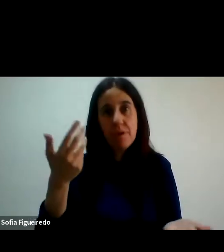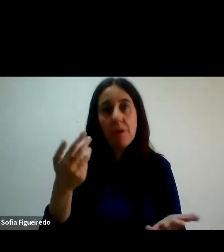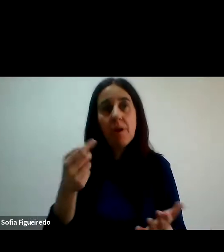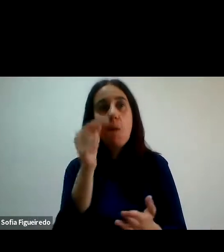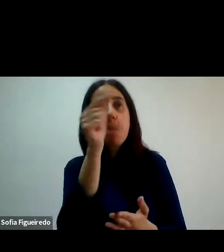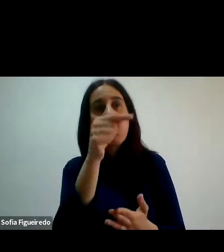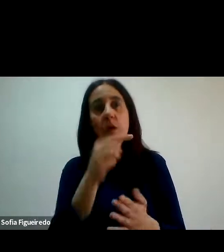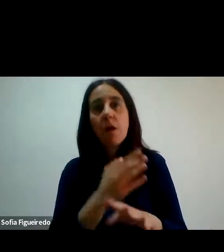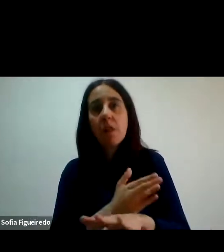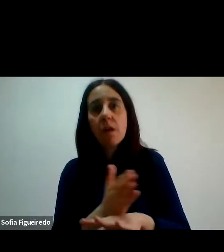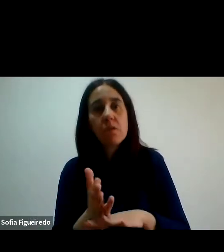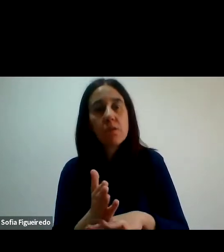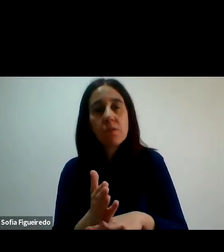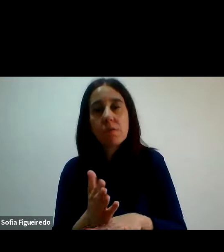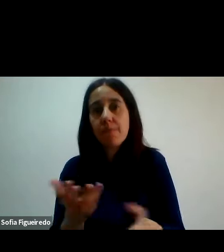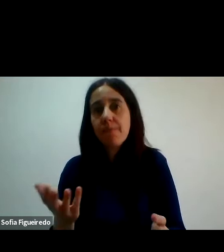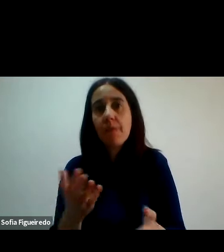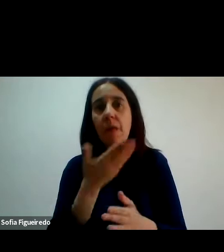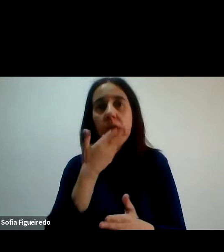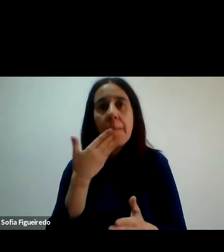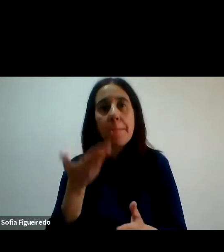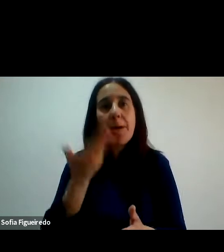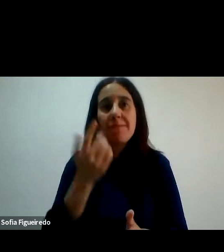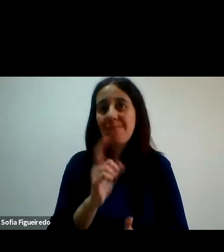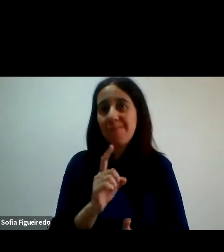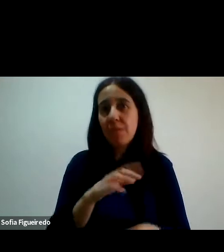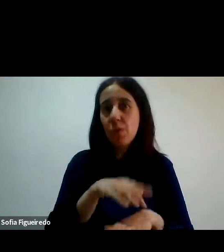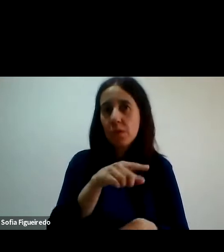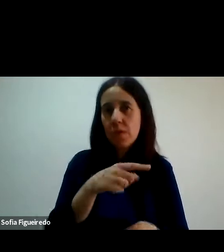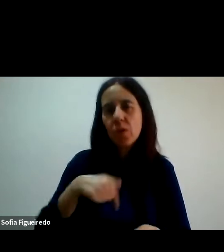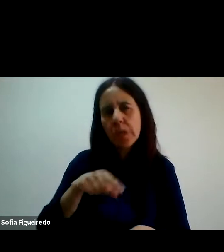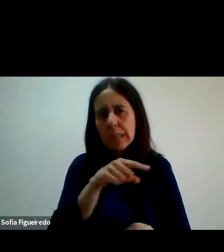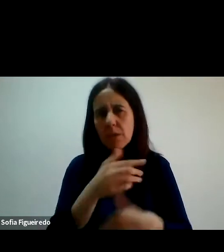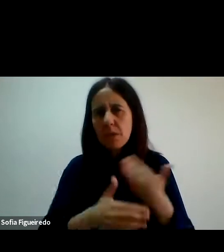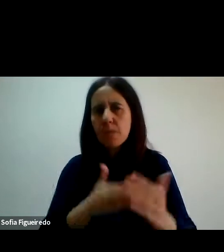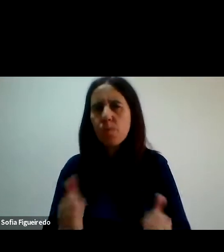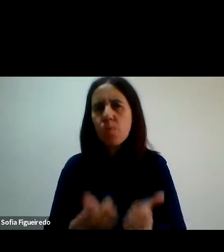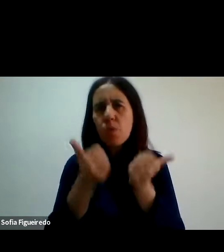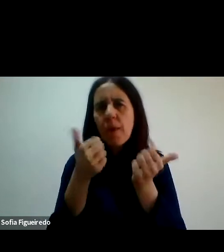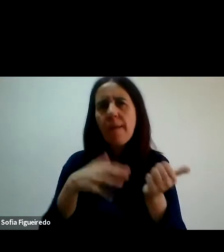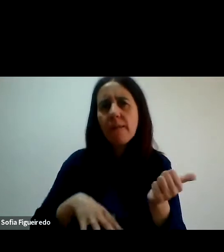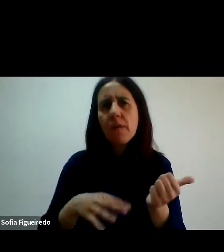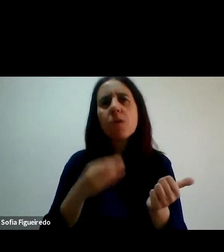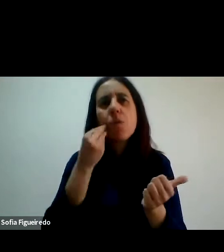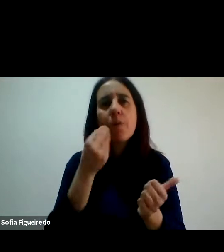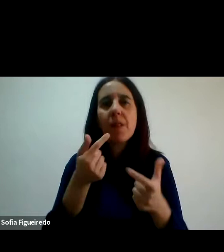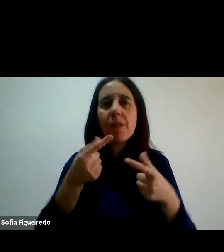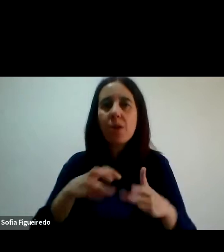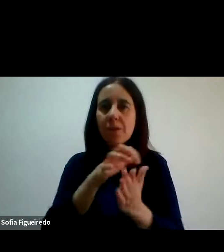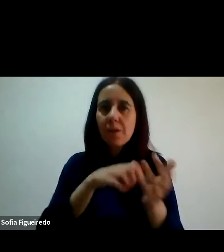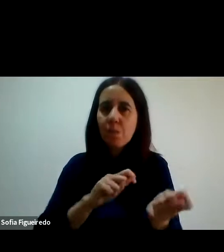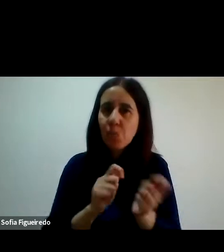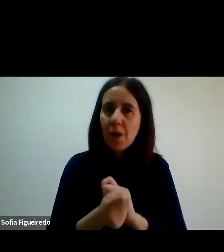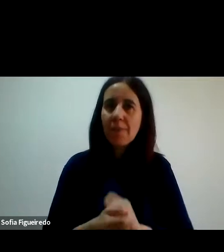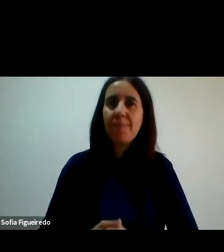são os mais fluidos por causa disso, e nós queríamos melhorar esse processo. Então o que é que fizemos? Melhorámos a linguagem. Explicámos